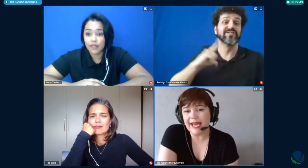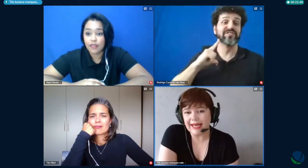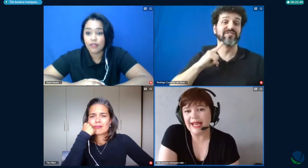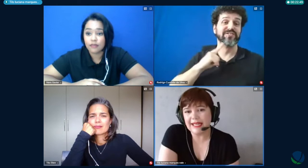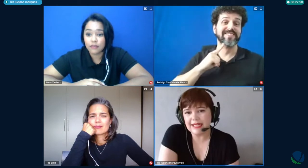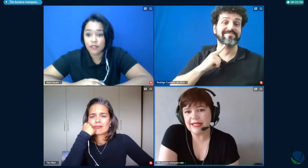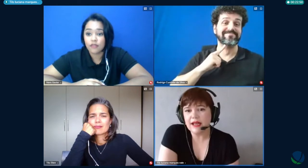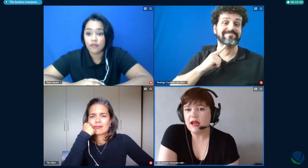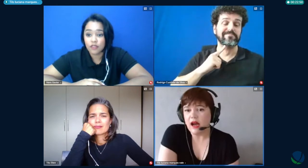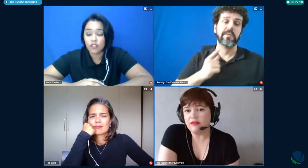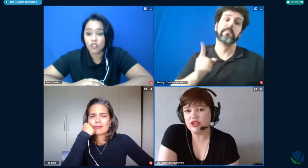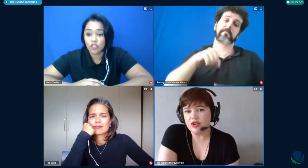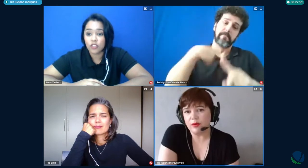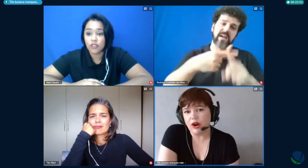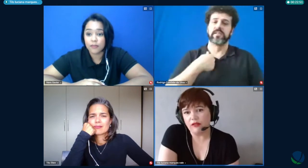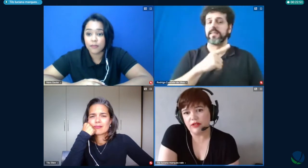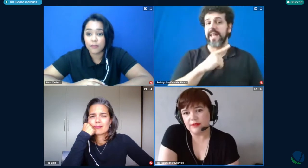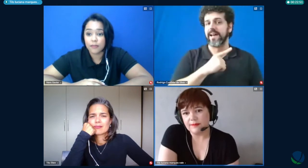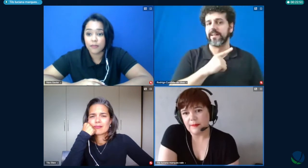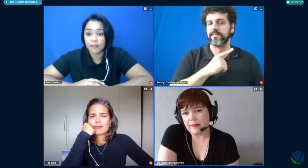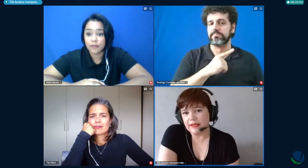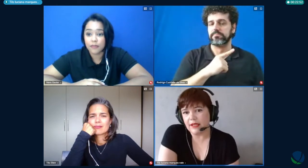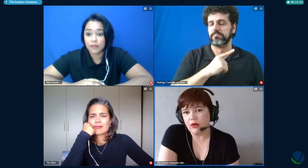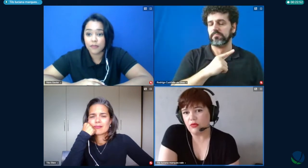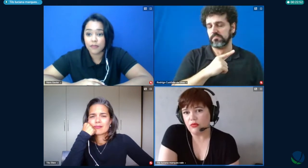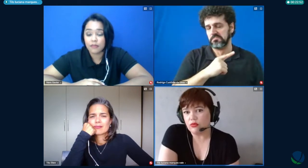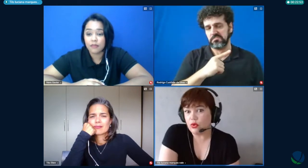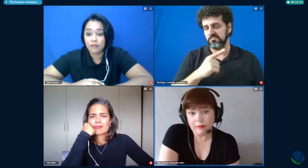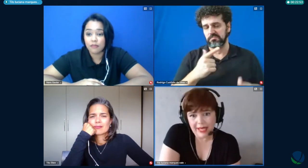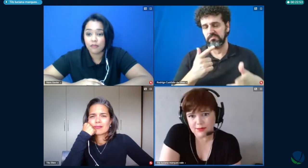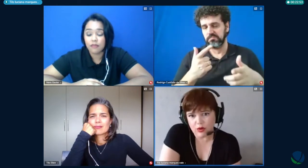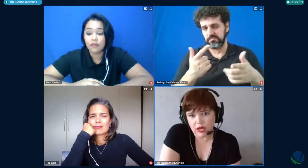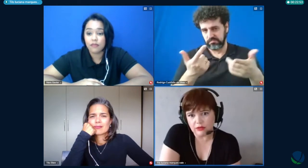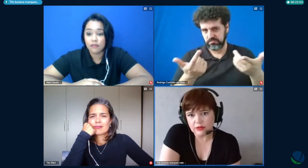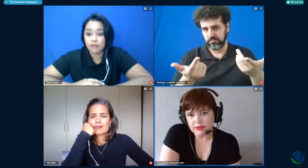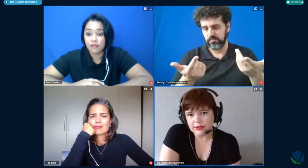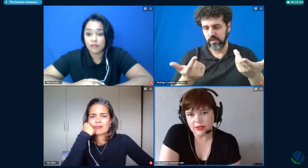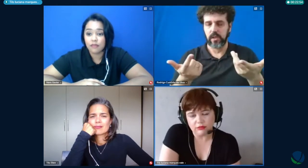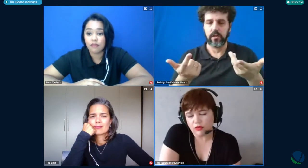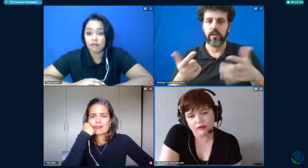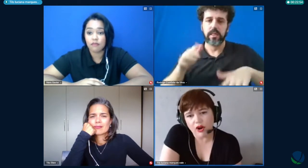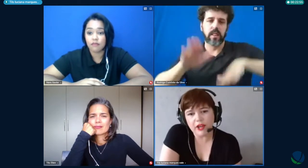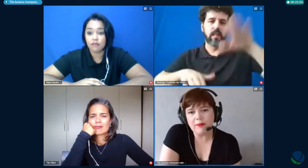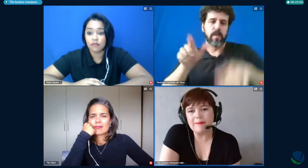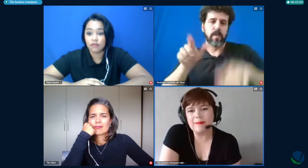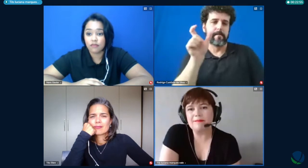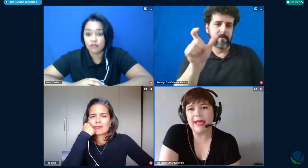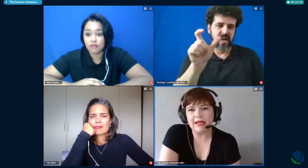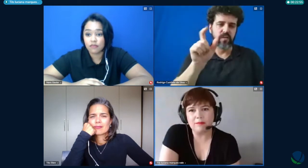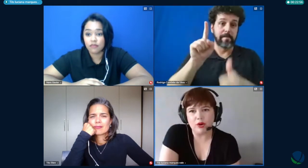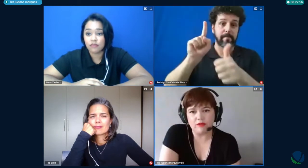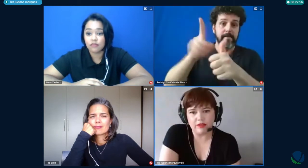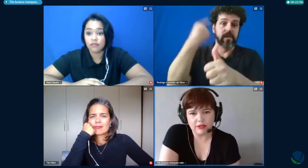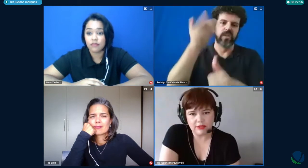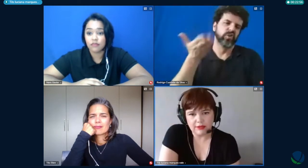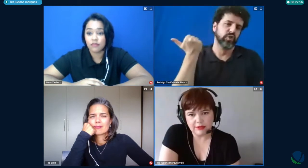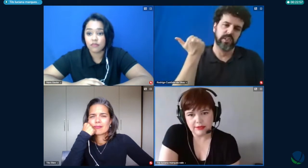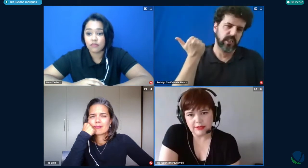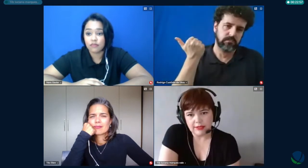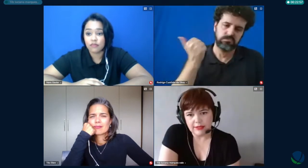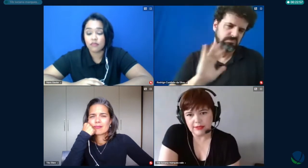tema que analisa a videoprova. Então, no mesmo ano. Então, não foi uma primeira